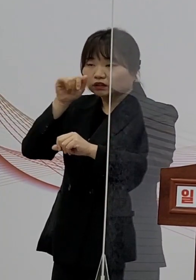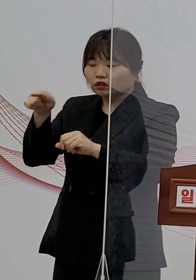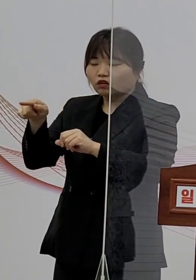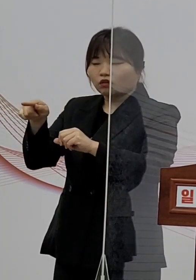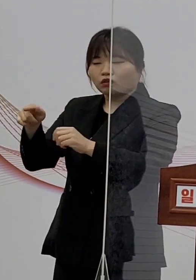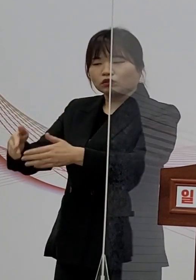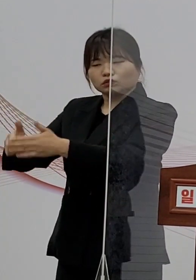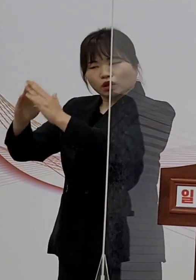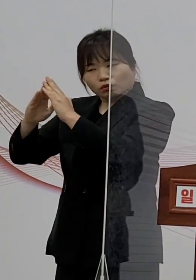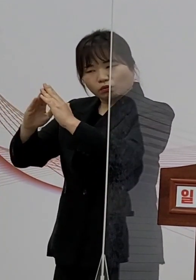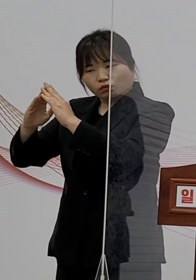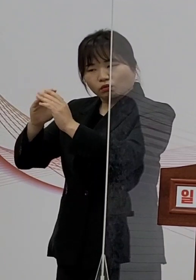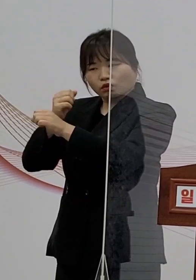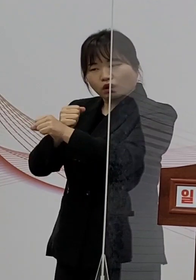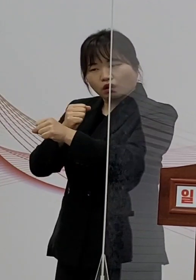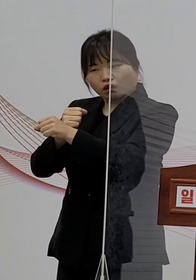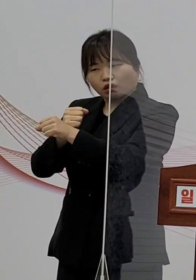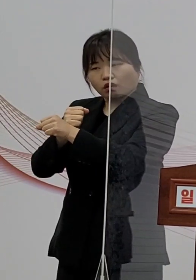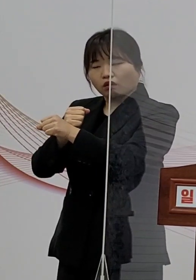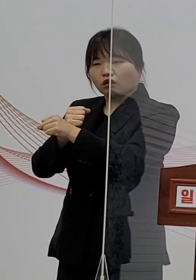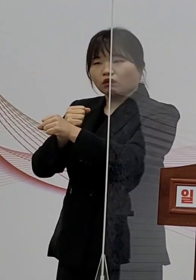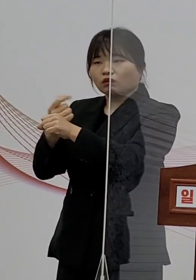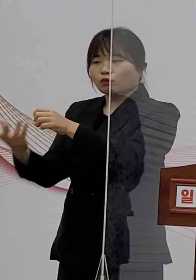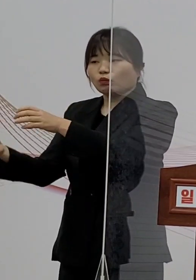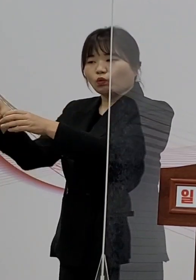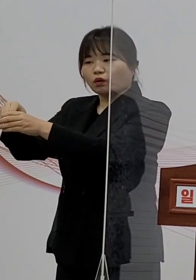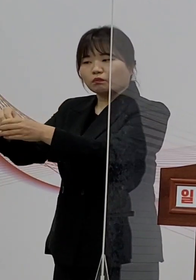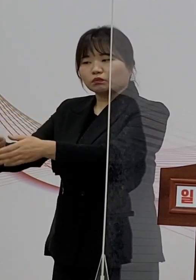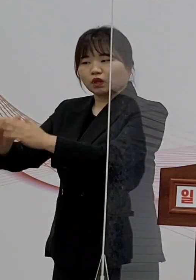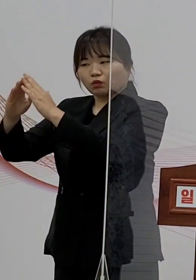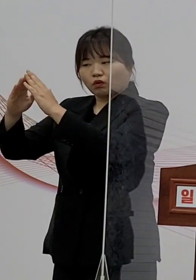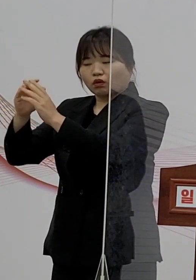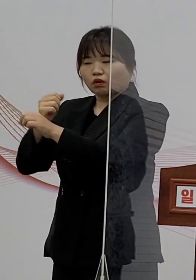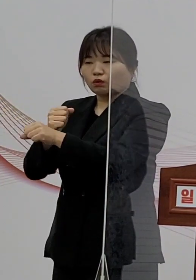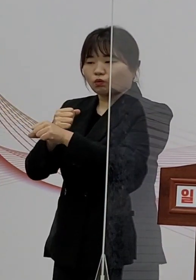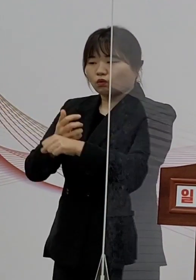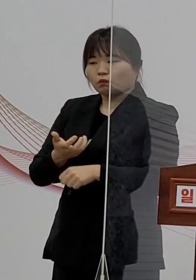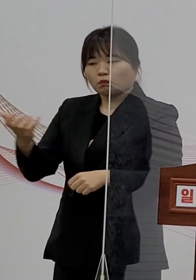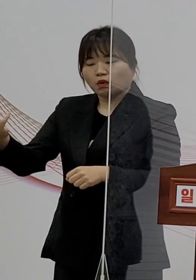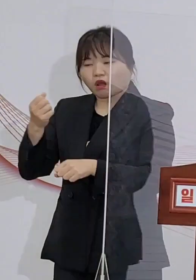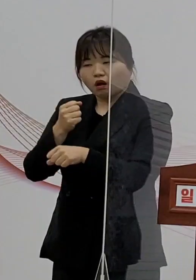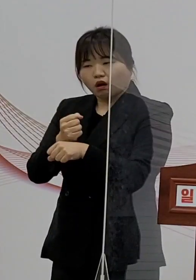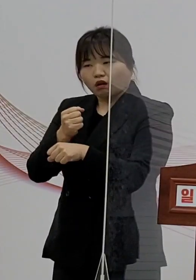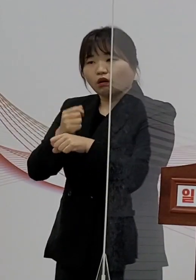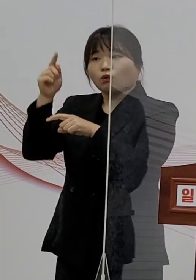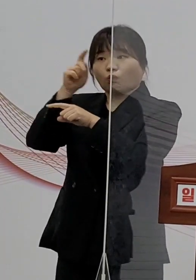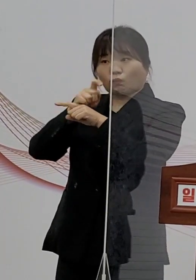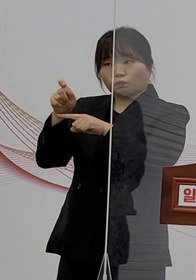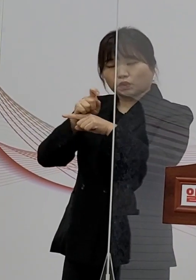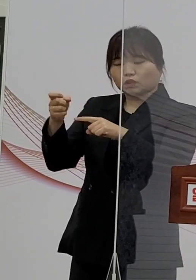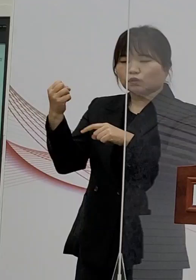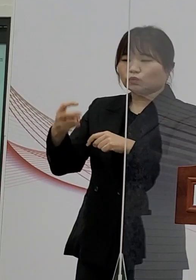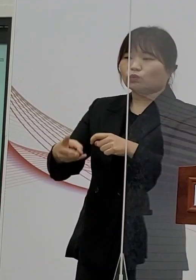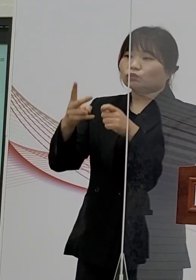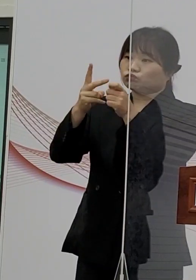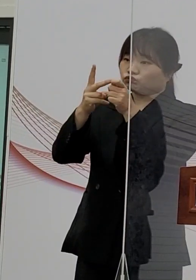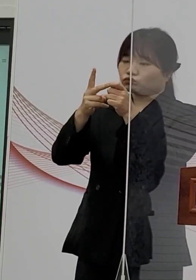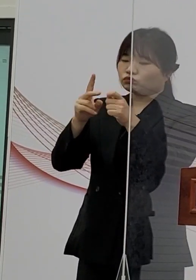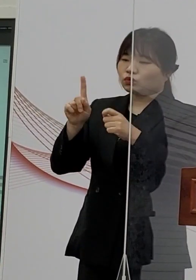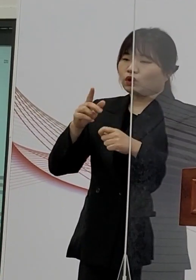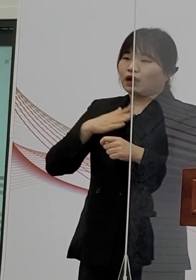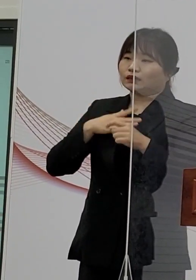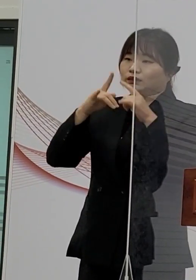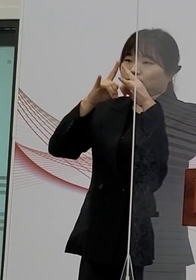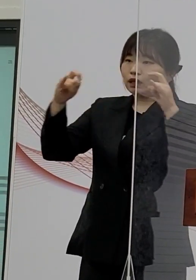방위사업청을 거기에 사업을 짓고 이전을 하는 방법. 또 하나는